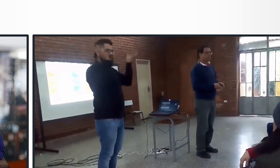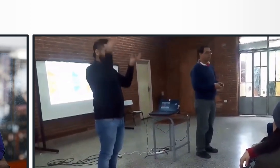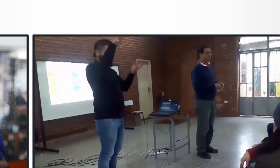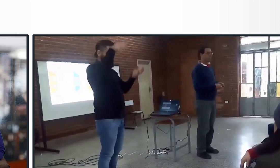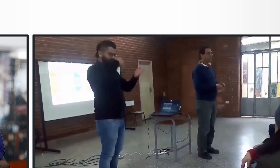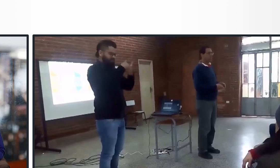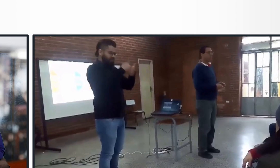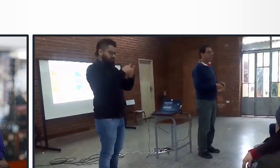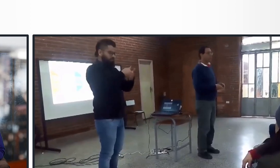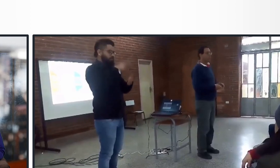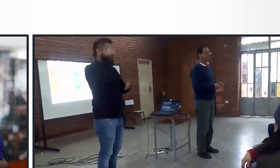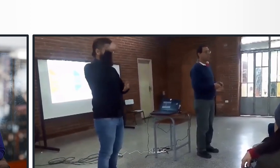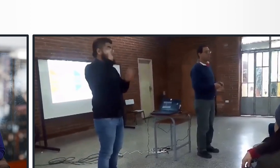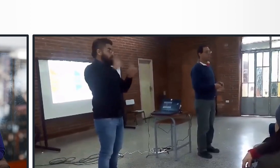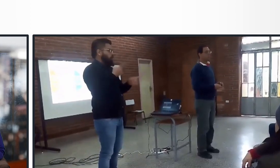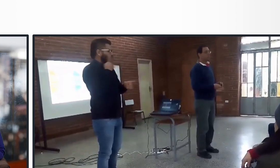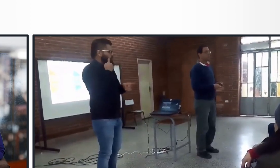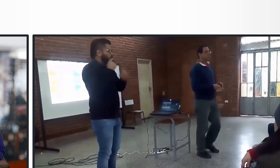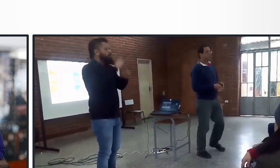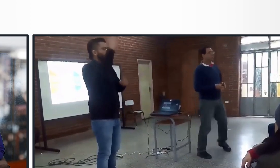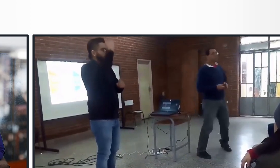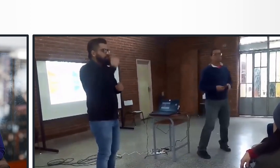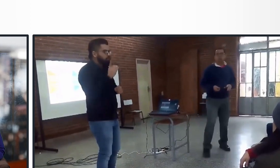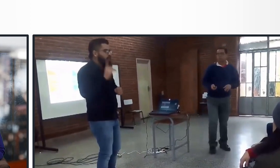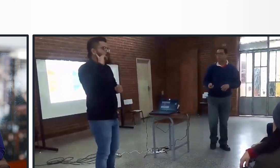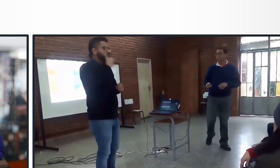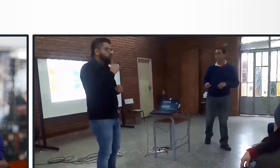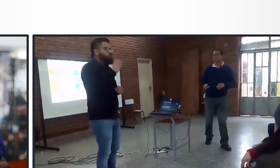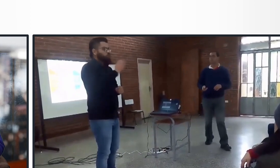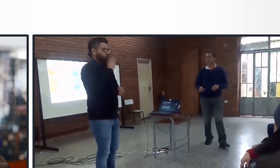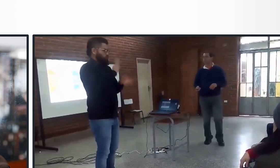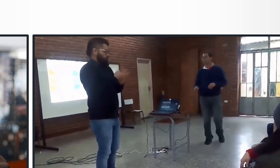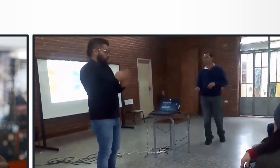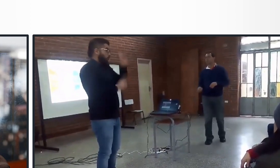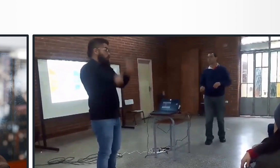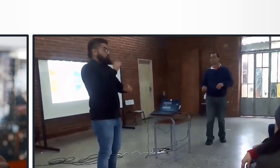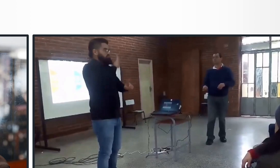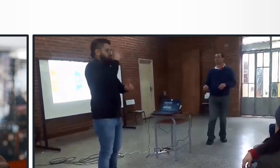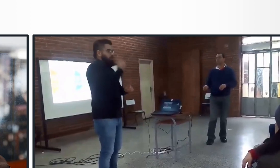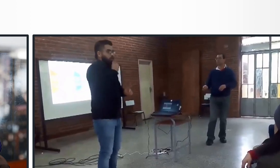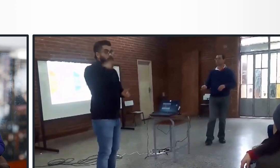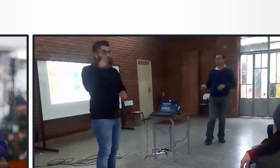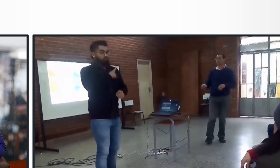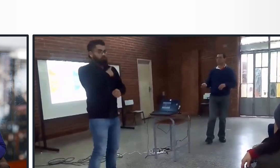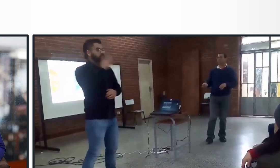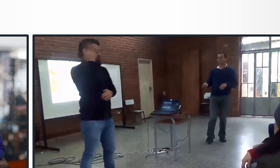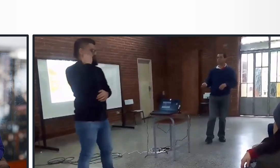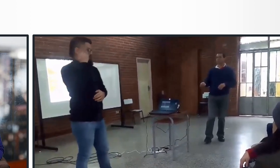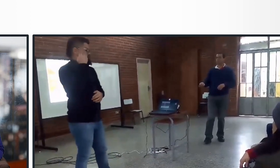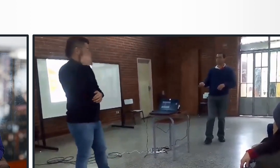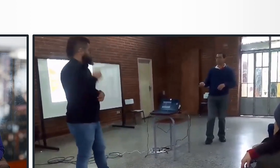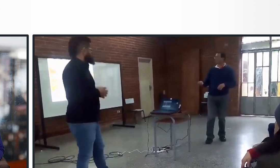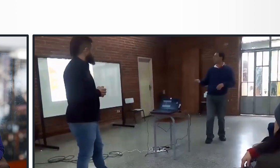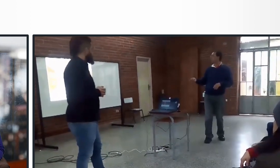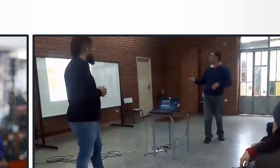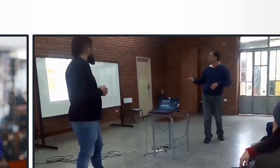la articulación del lenguaje, donde ellos van trabajando justamente la forma de modular